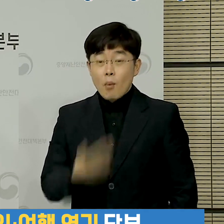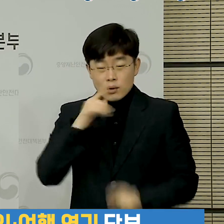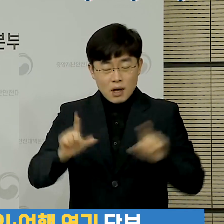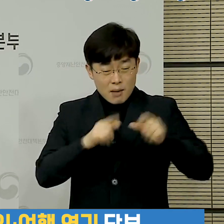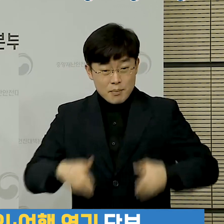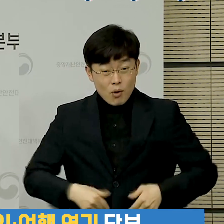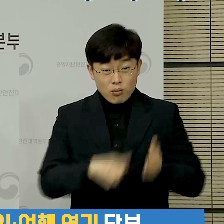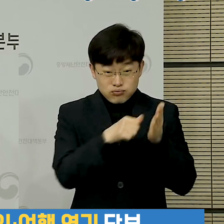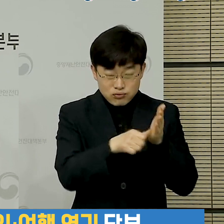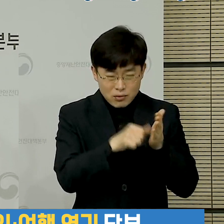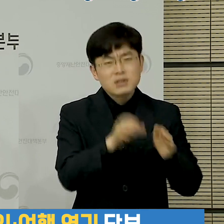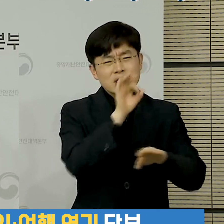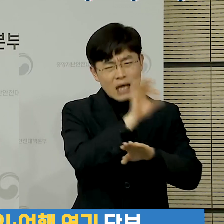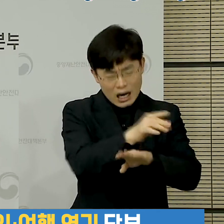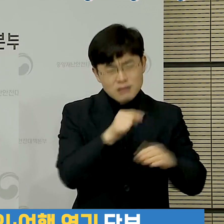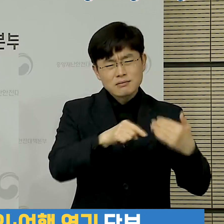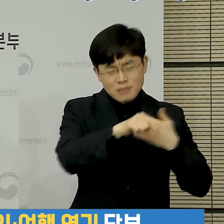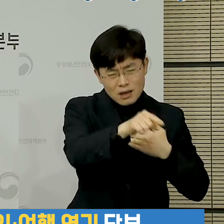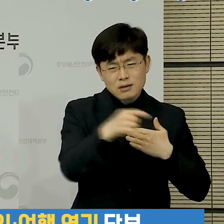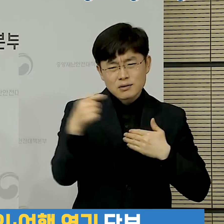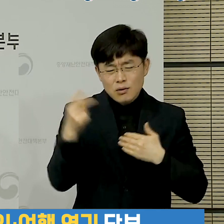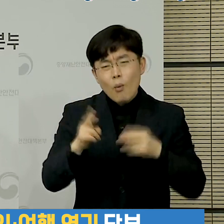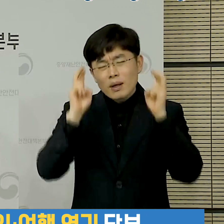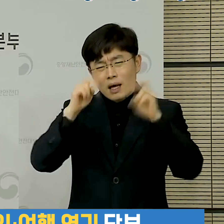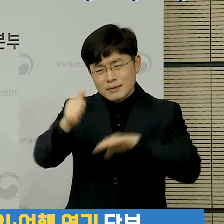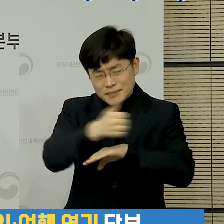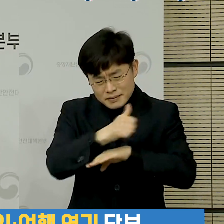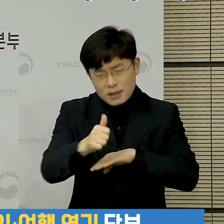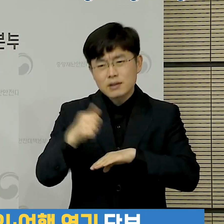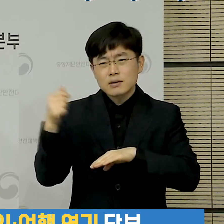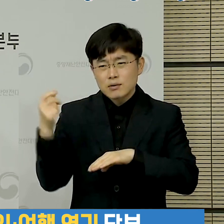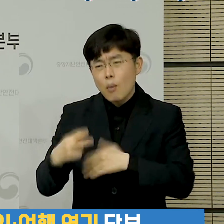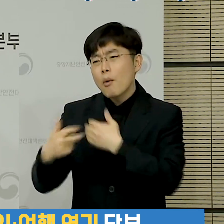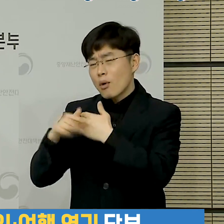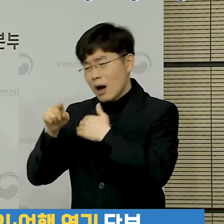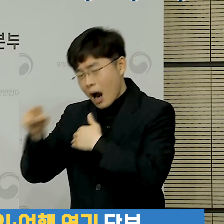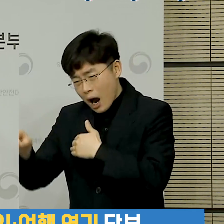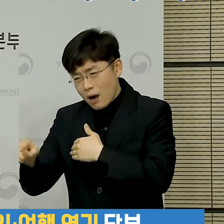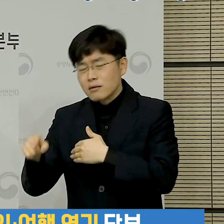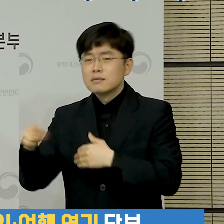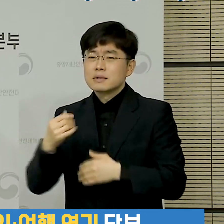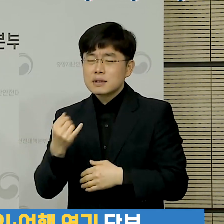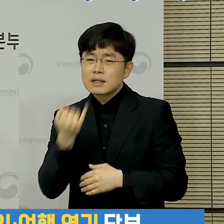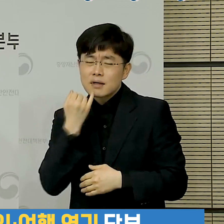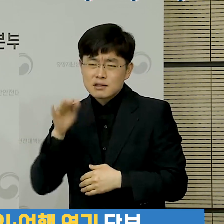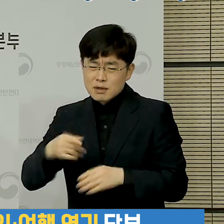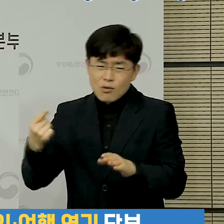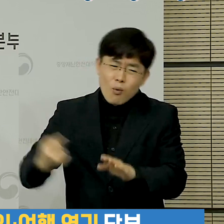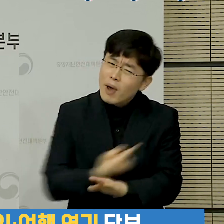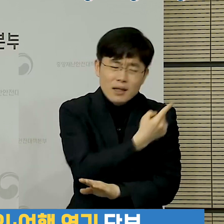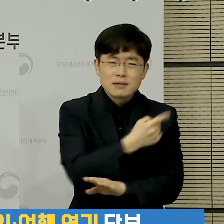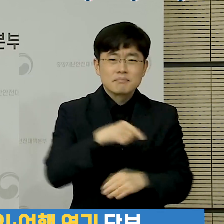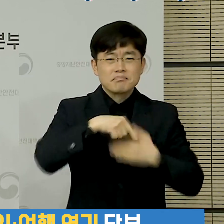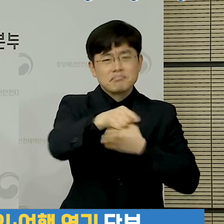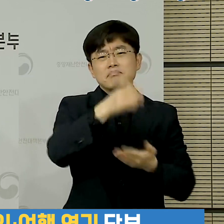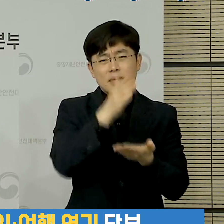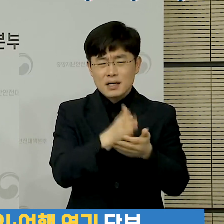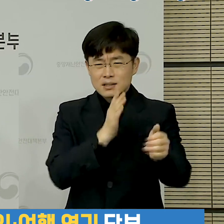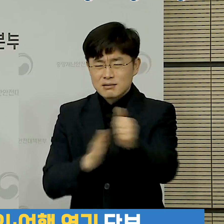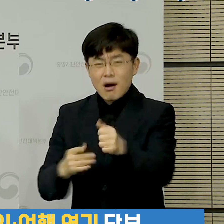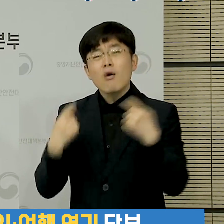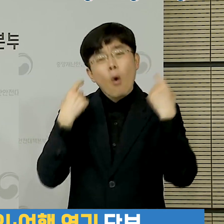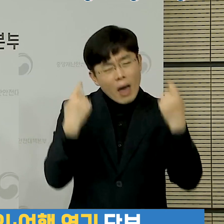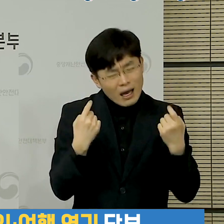구매, 의료기관 방문, 출퇴근 등 꼭 필요한 경우를 제외하고는 외출을 자제해 주시고 필요 불급한 모임, 여행